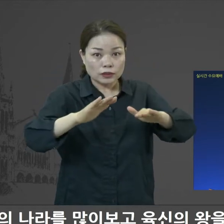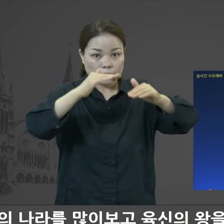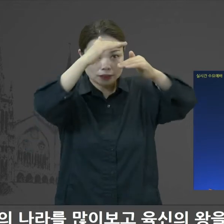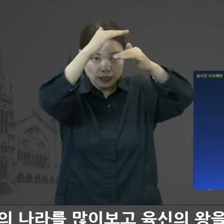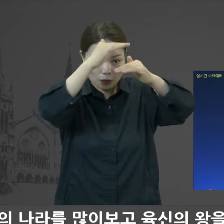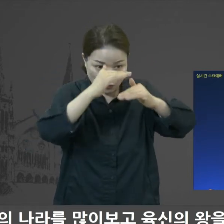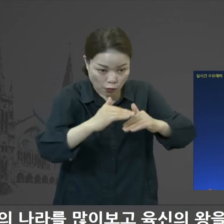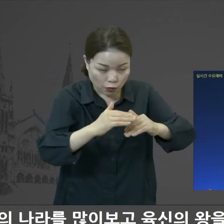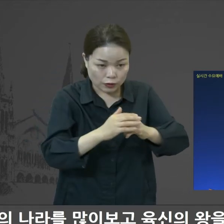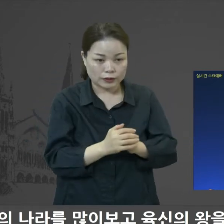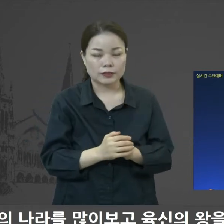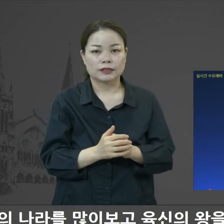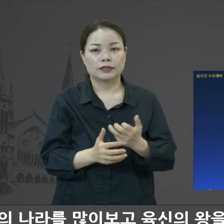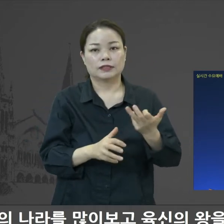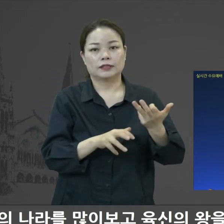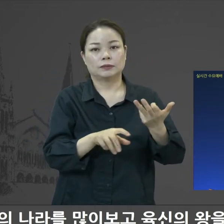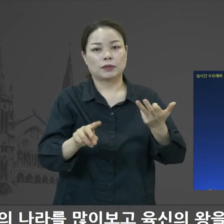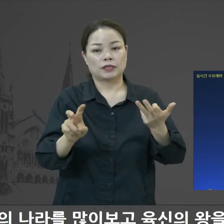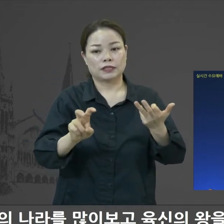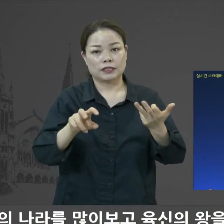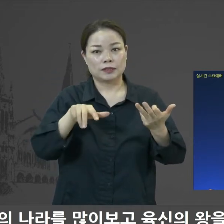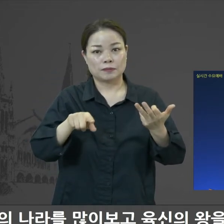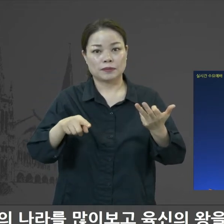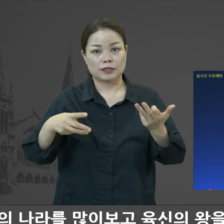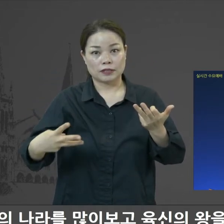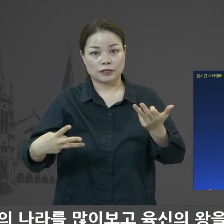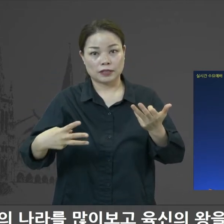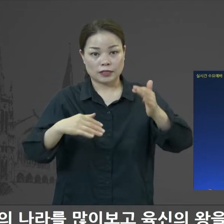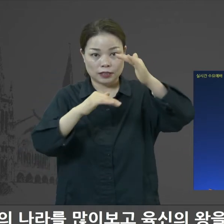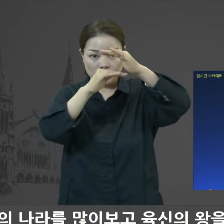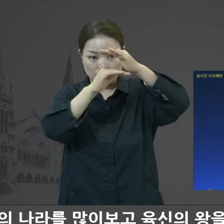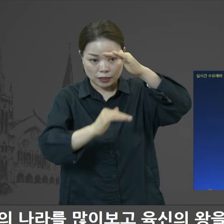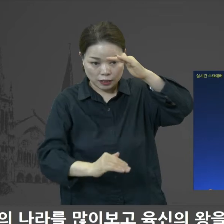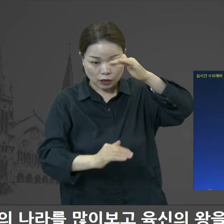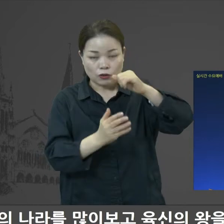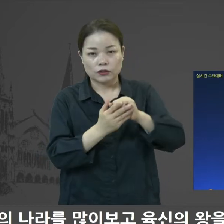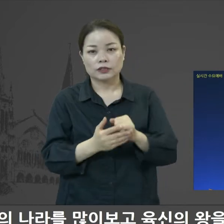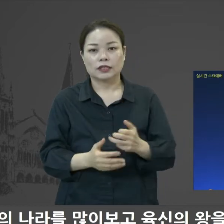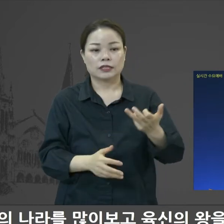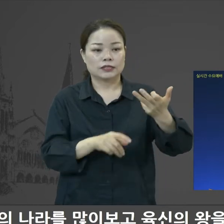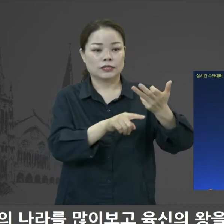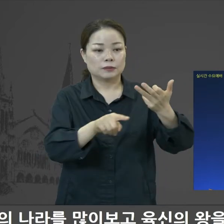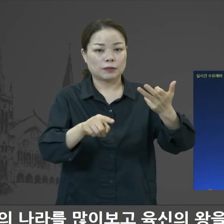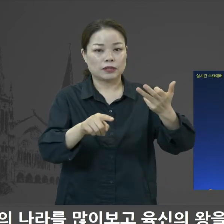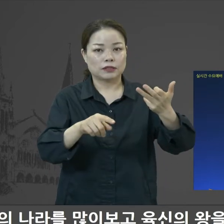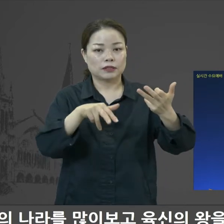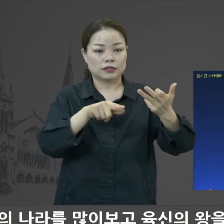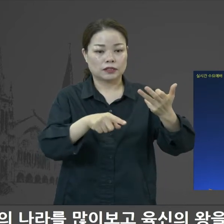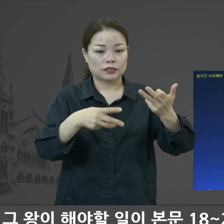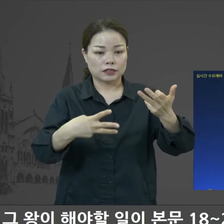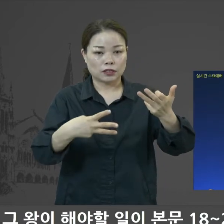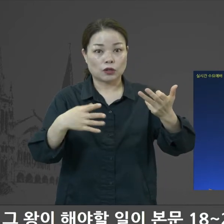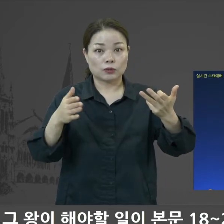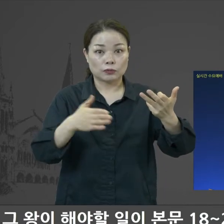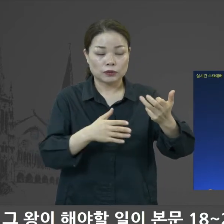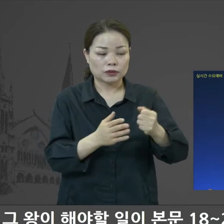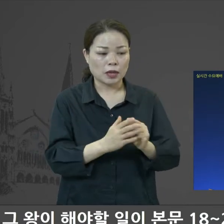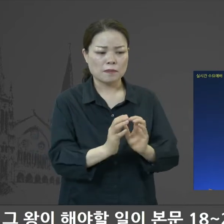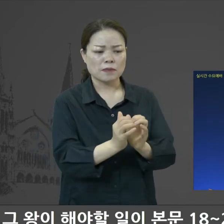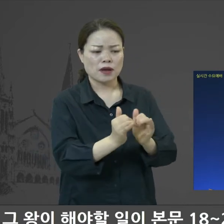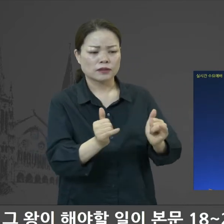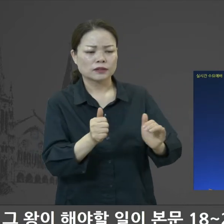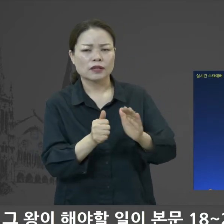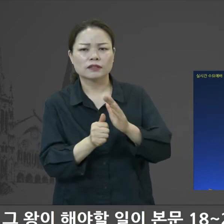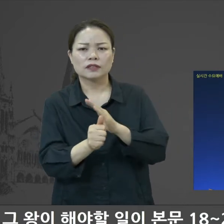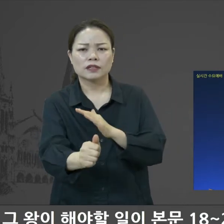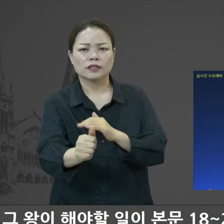18절에서 20절까지의 말씀에서 담고 있습니다. 오늘 우리가 읽은 18절부터의 말씀은 그러니 백성의